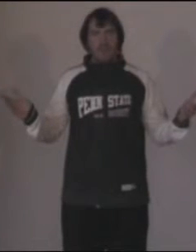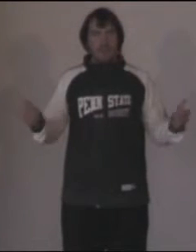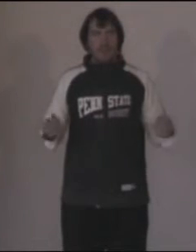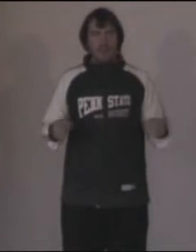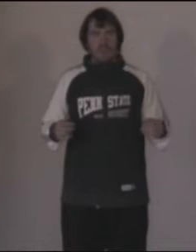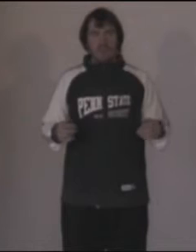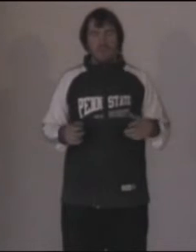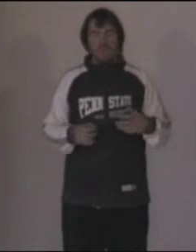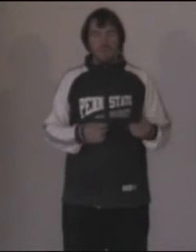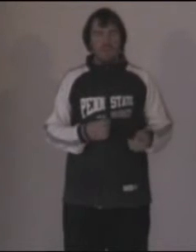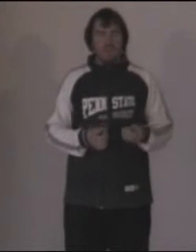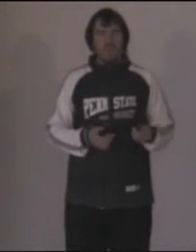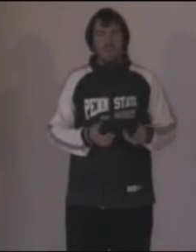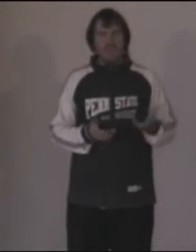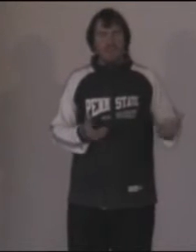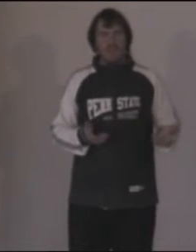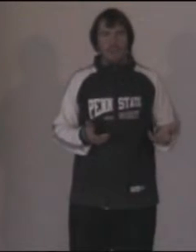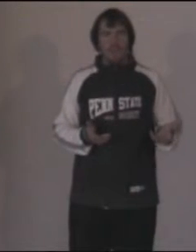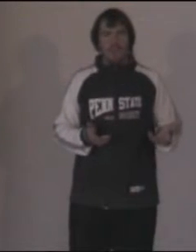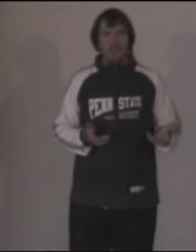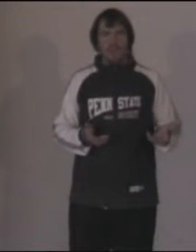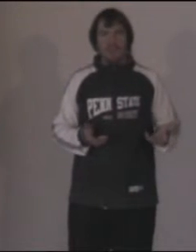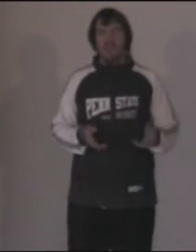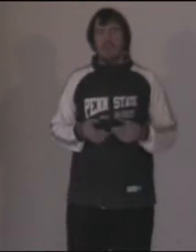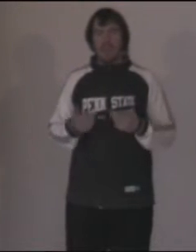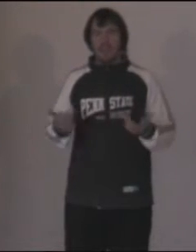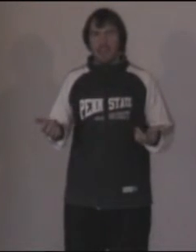ma di cos'è questa festa? Di una barca a vela.